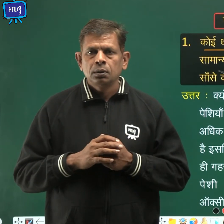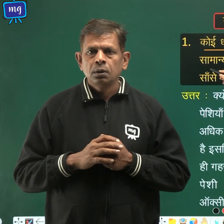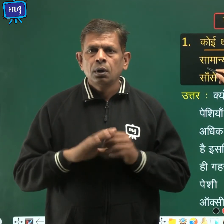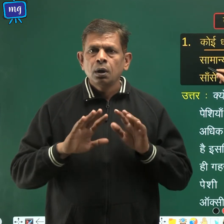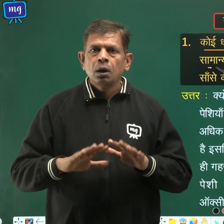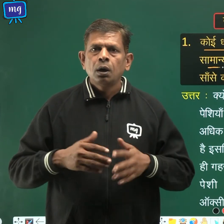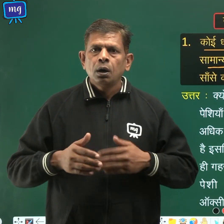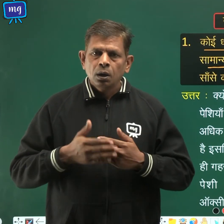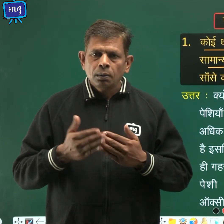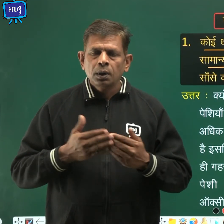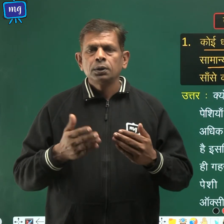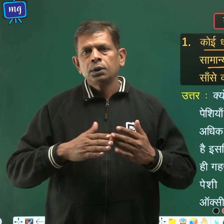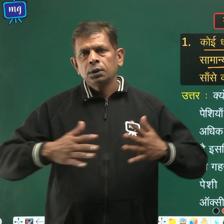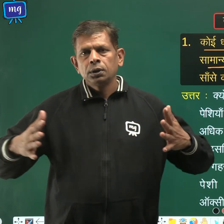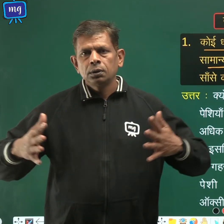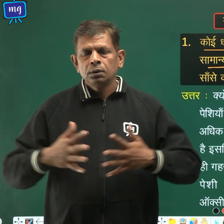सामान्य से अधिक